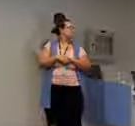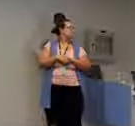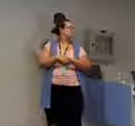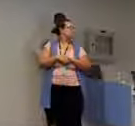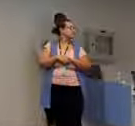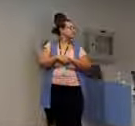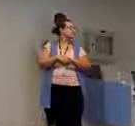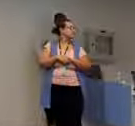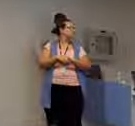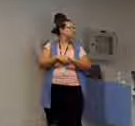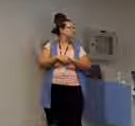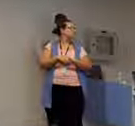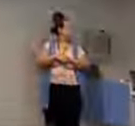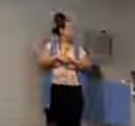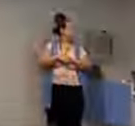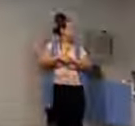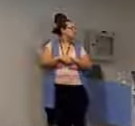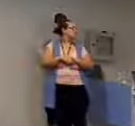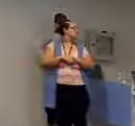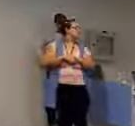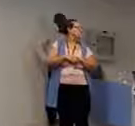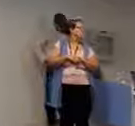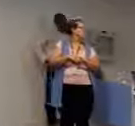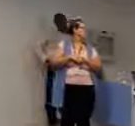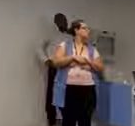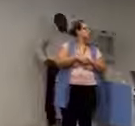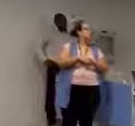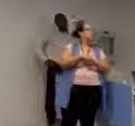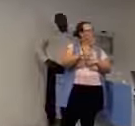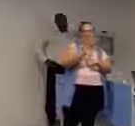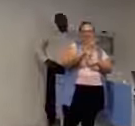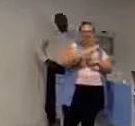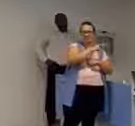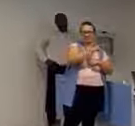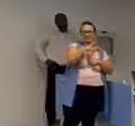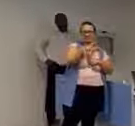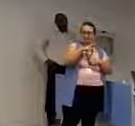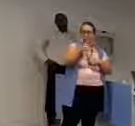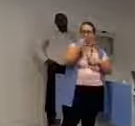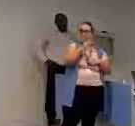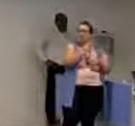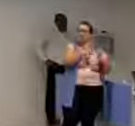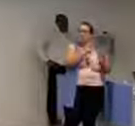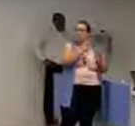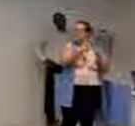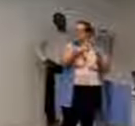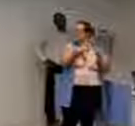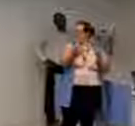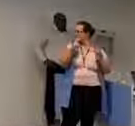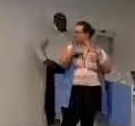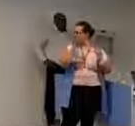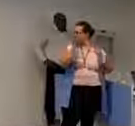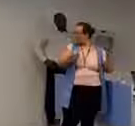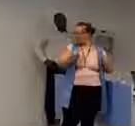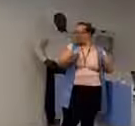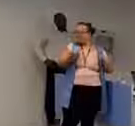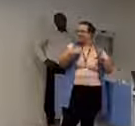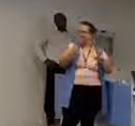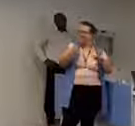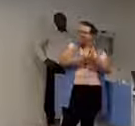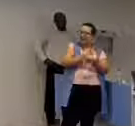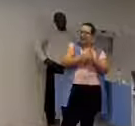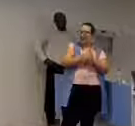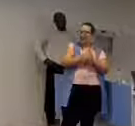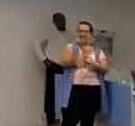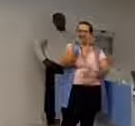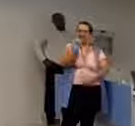Então, eu estou conseguindo ver. Eu posso a qualquer momento remover itens da visão para eu poder enxergar melhor o que está